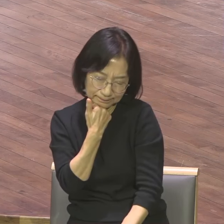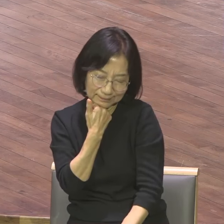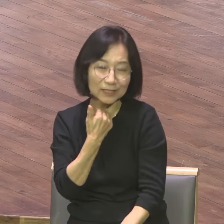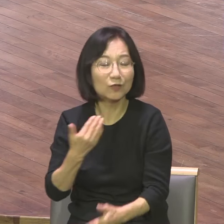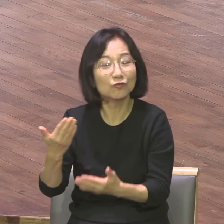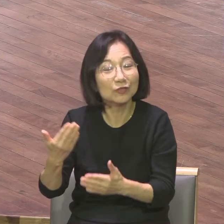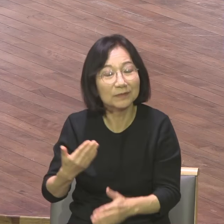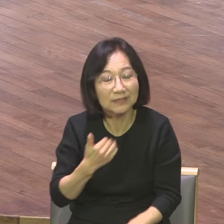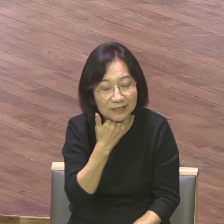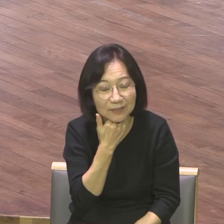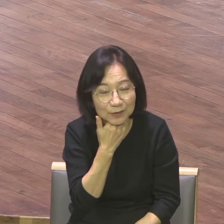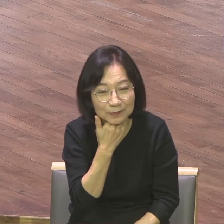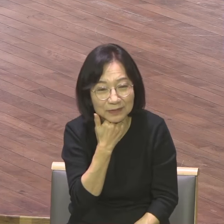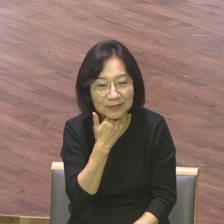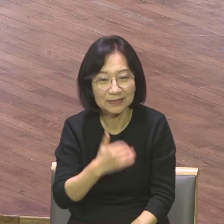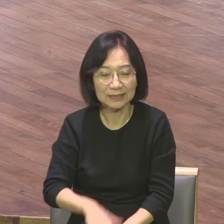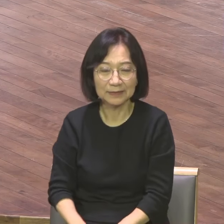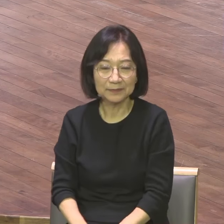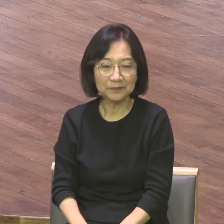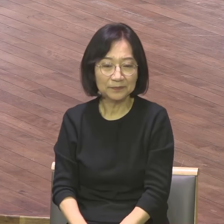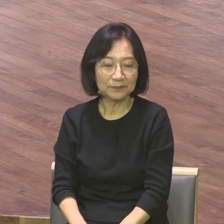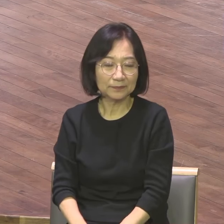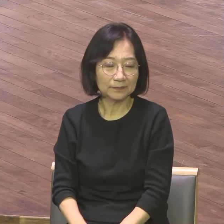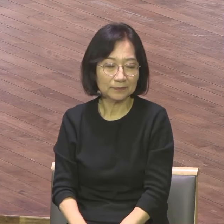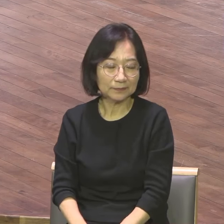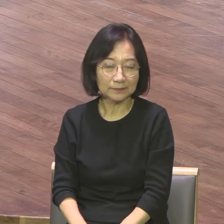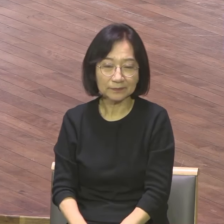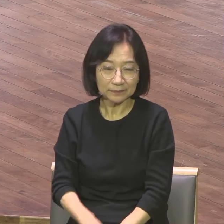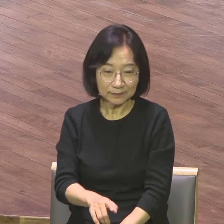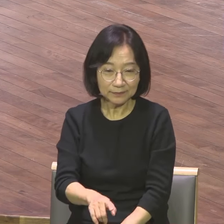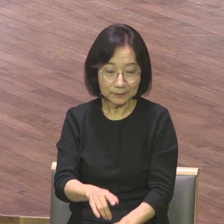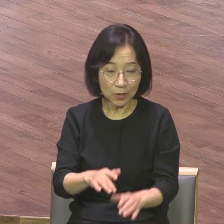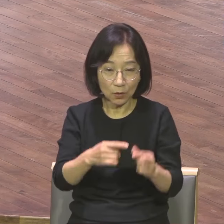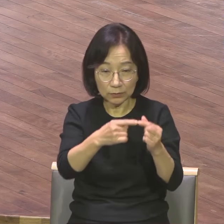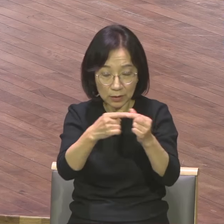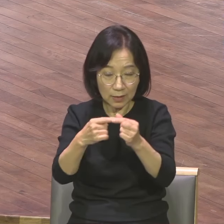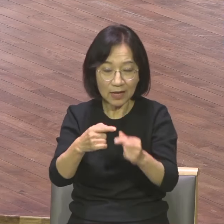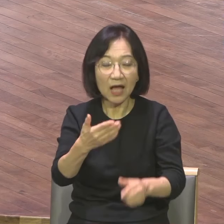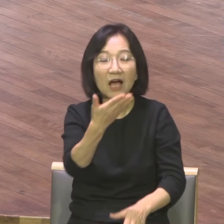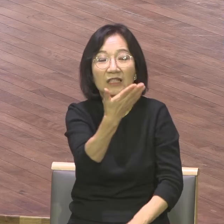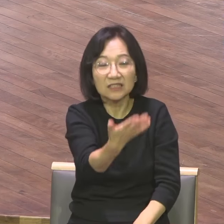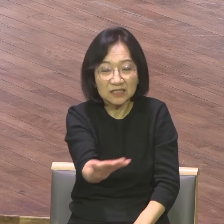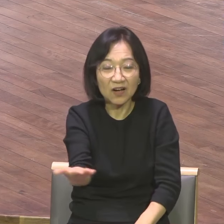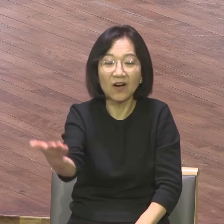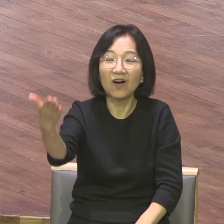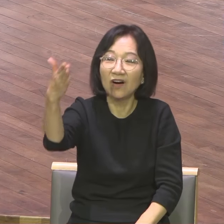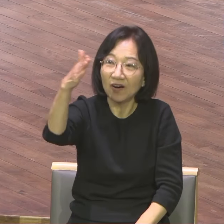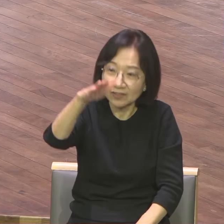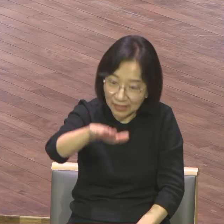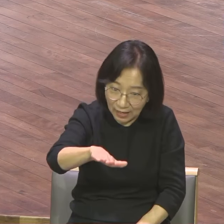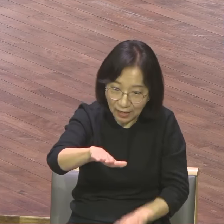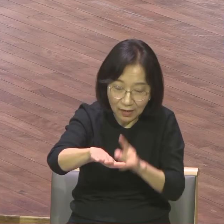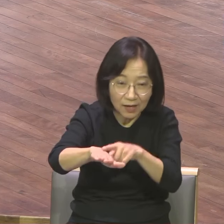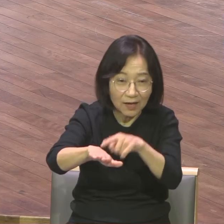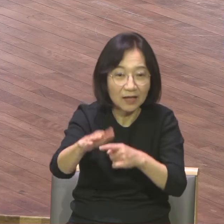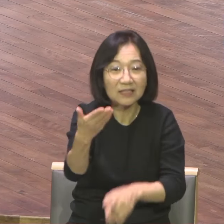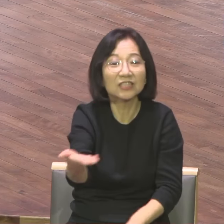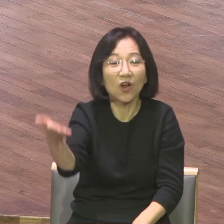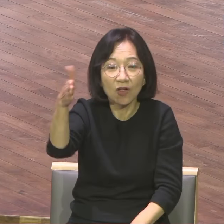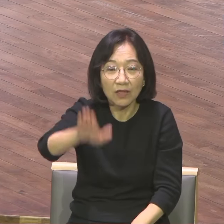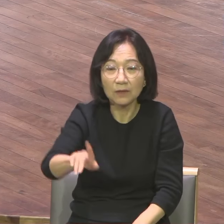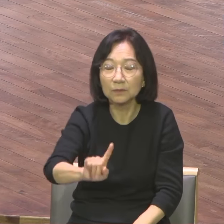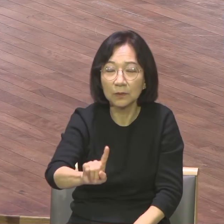한마디로 그러나 시작하죠. 그러나 18절에 그러나로 시작하죠. 그러나가